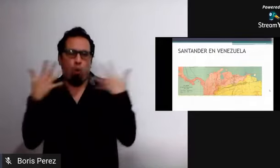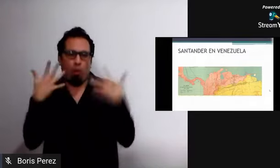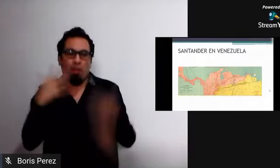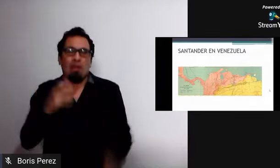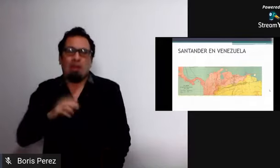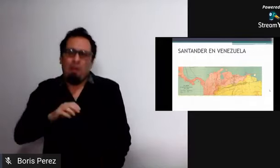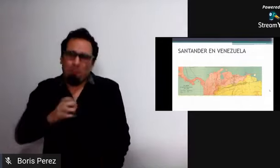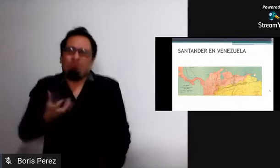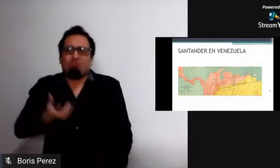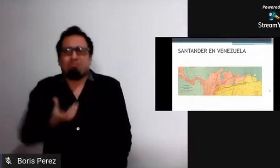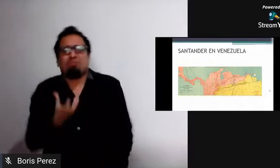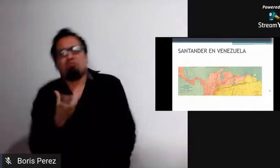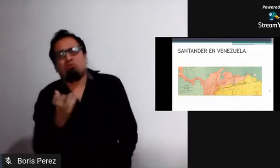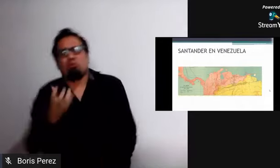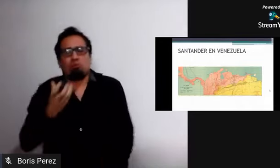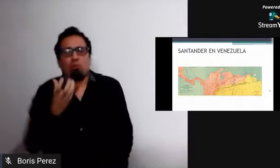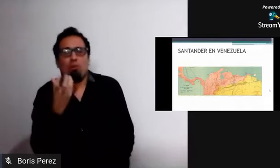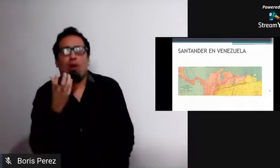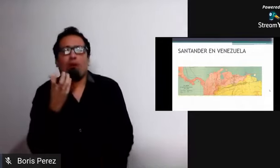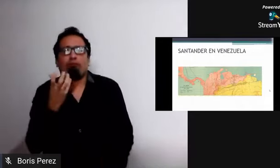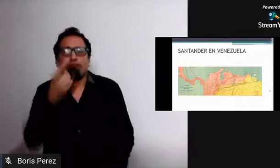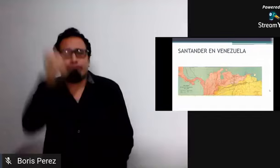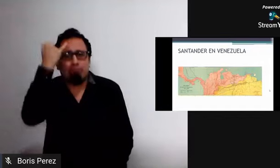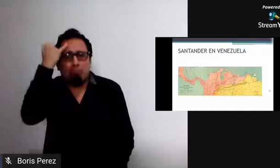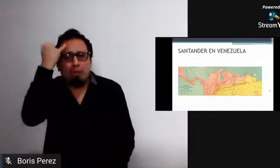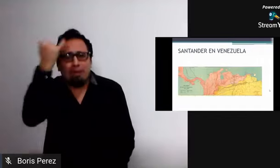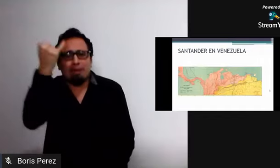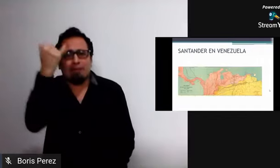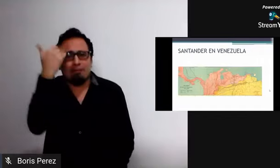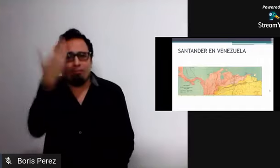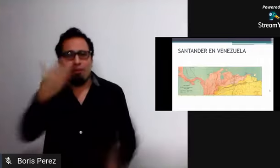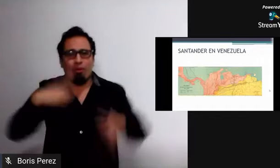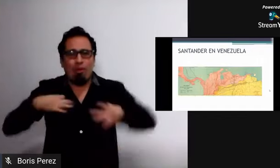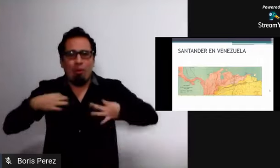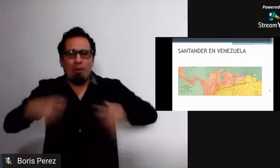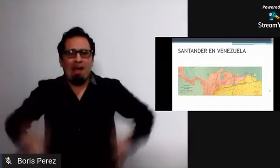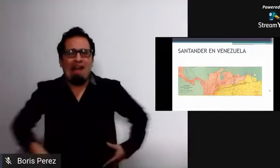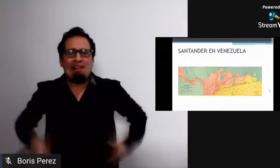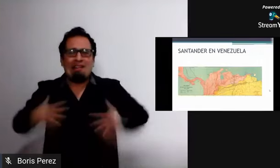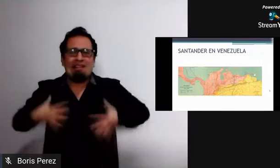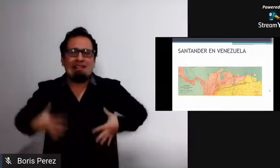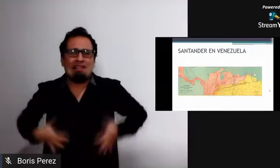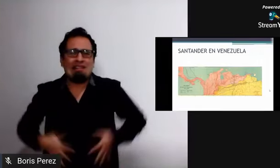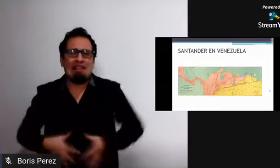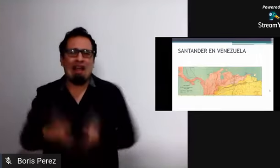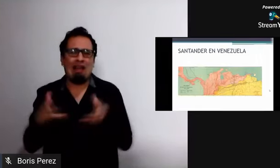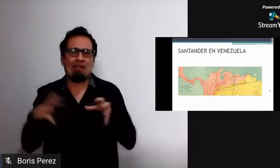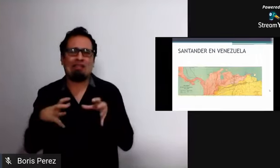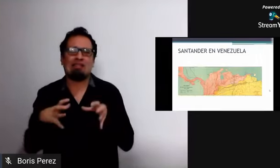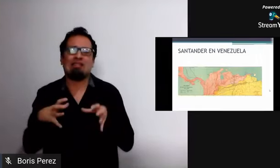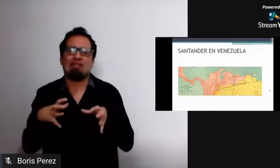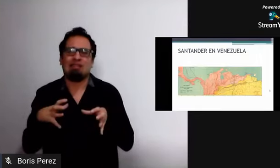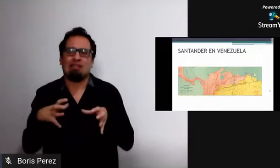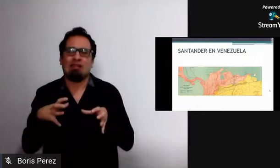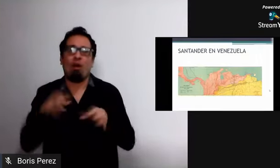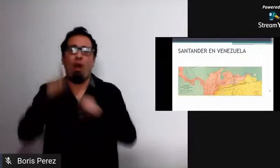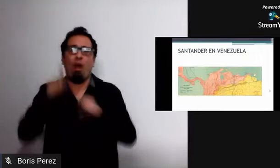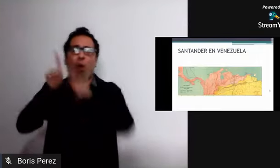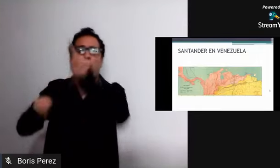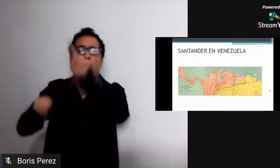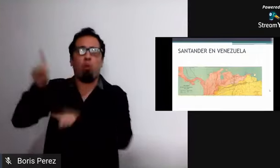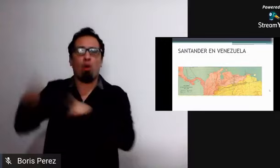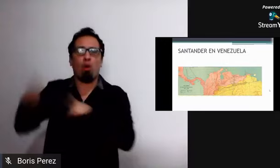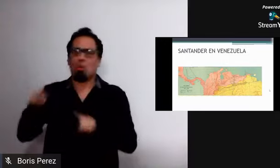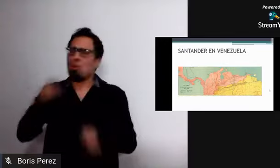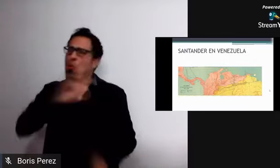una batalla, son vencedores y continúan su recorrido. Imagínense cómo estarían sus